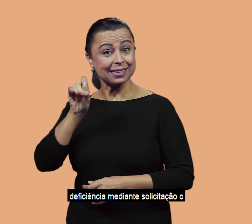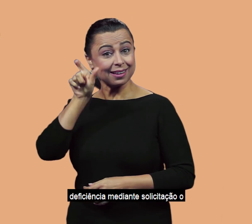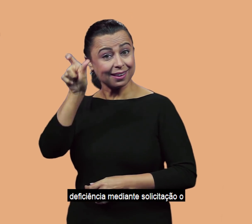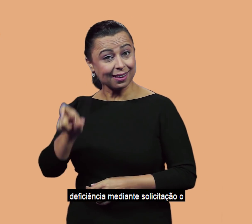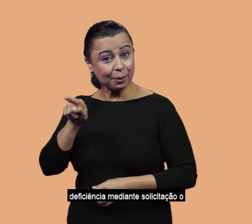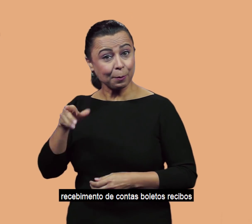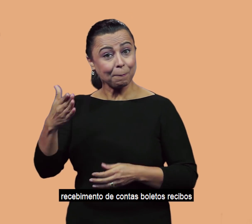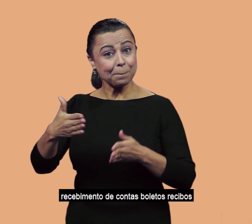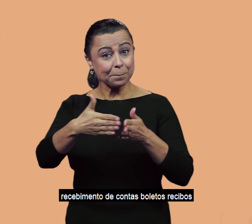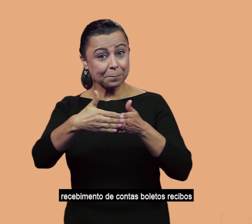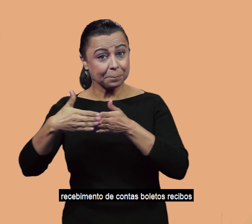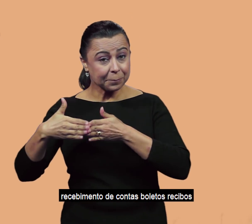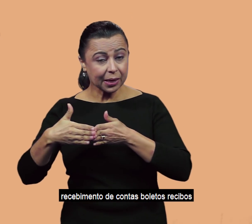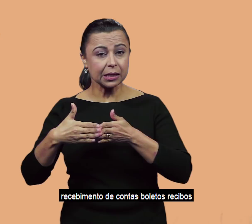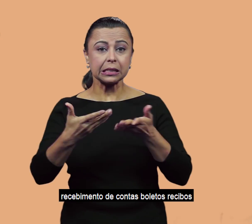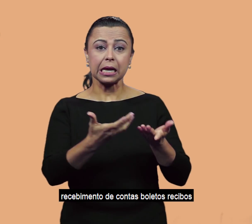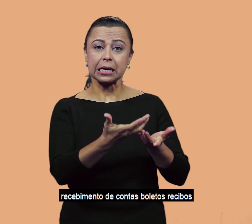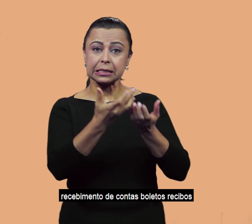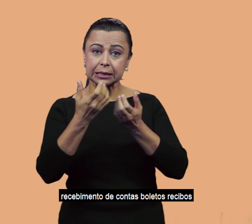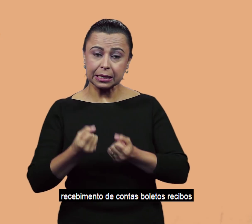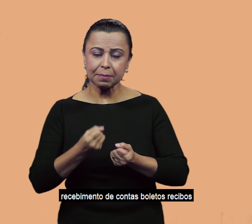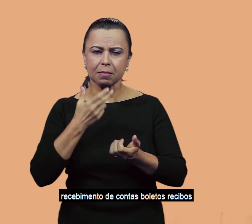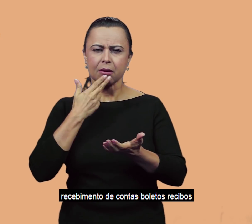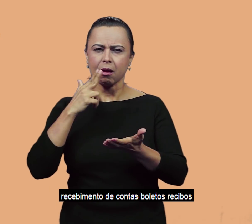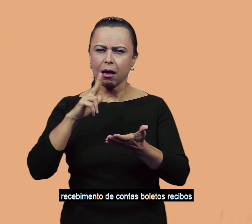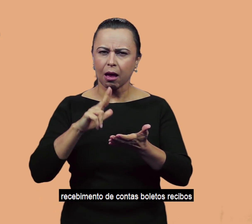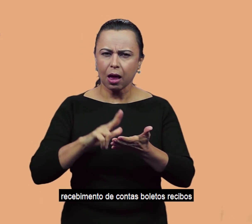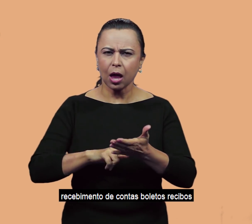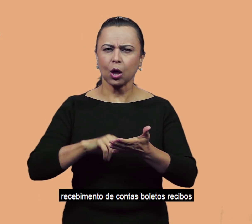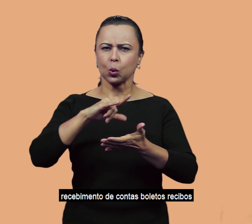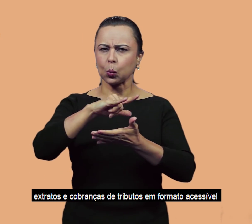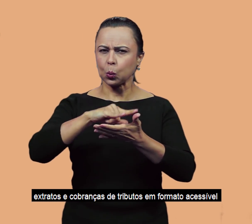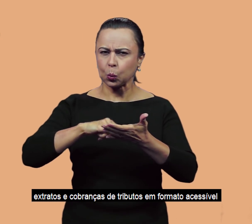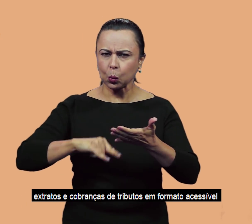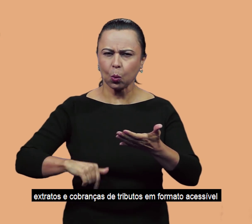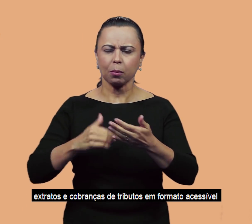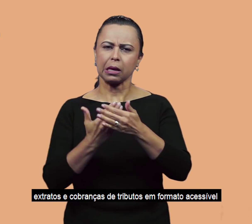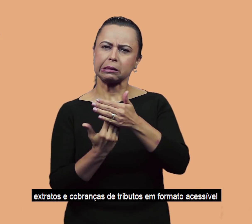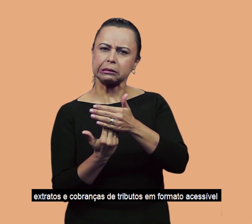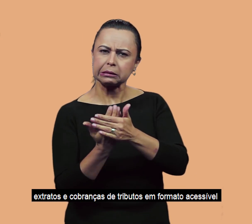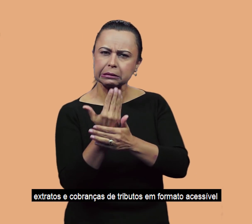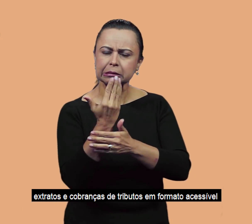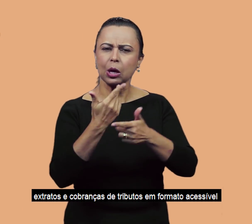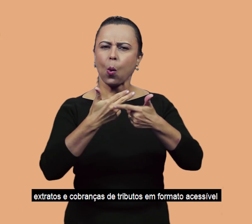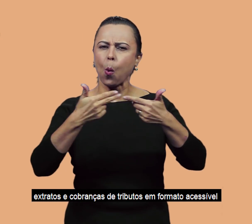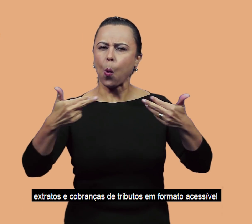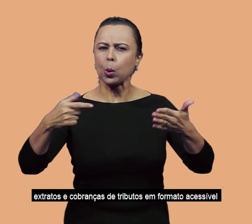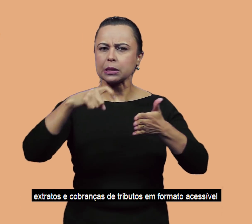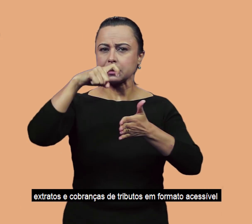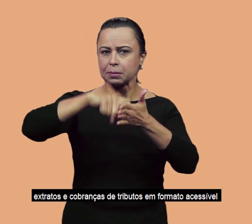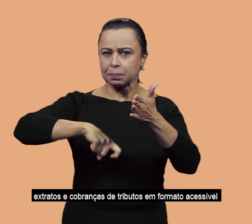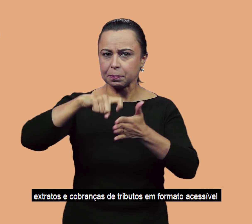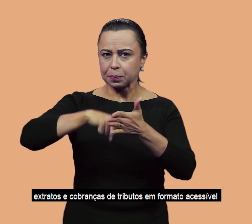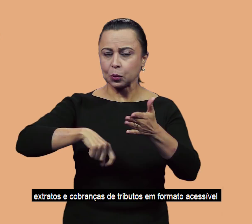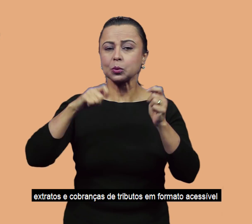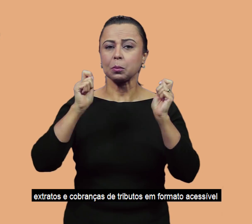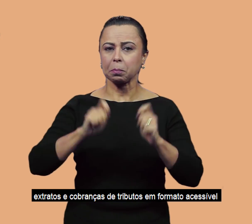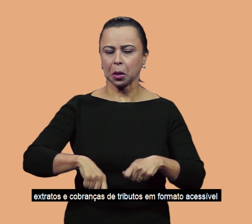recebimento de contas boletos recibos extratos e cobranças de tributos em formato acessível